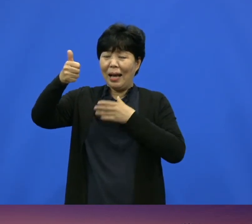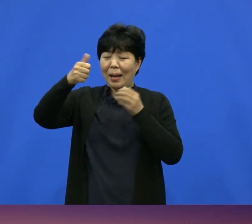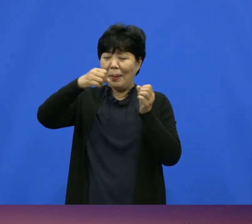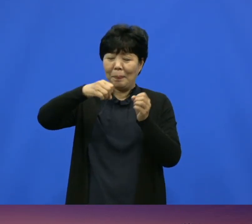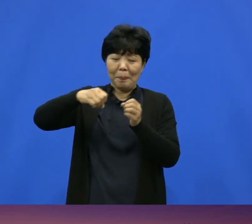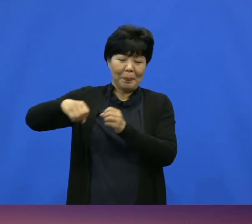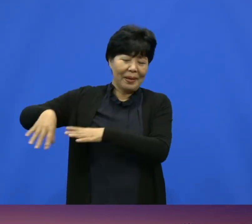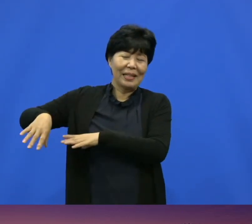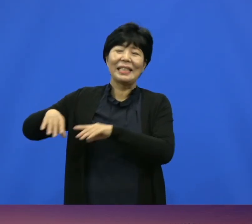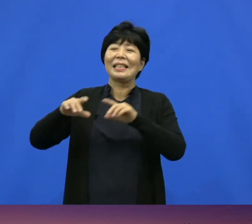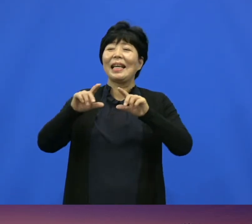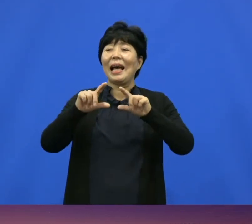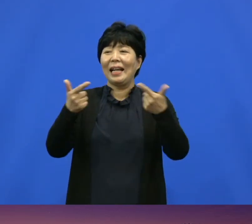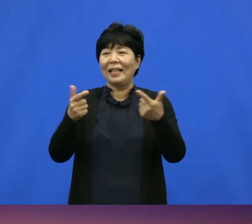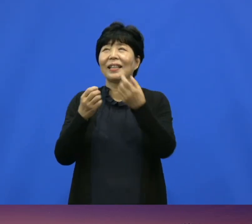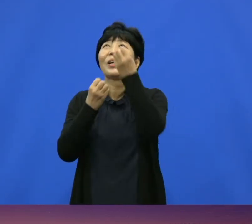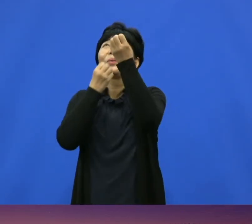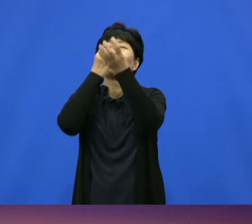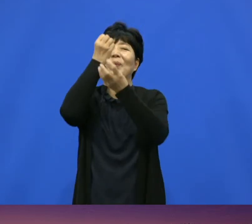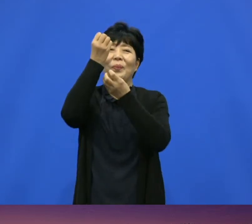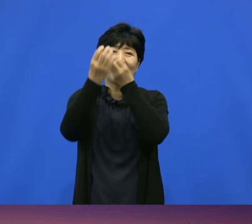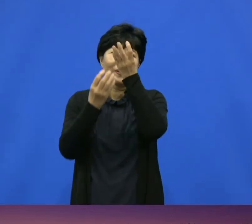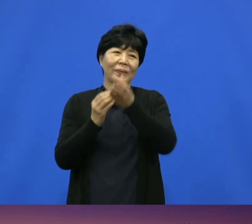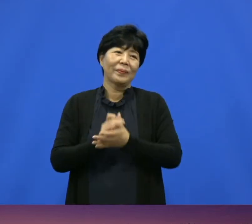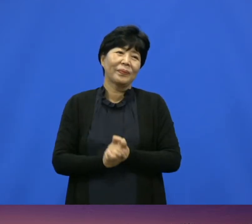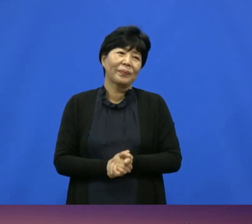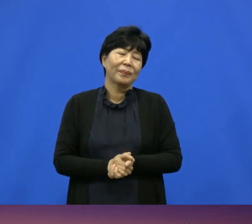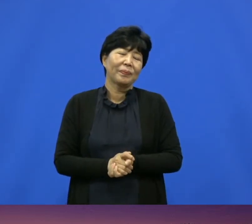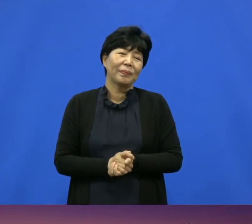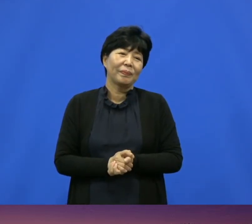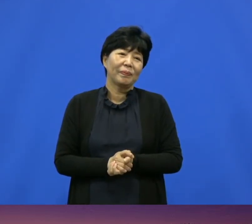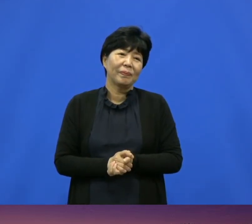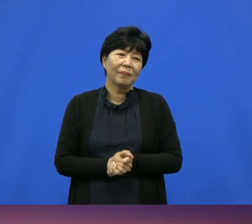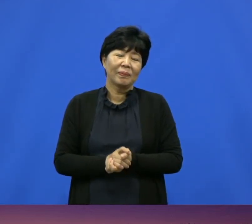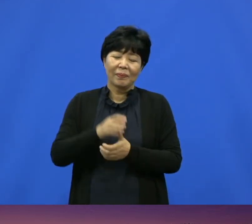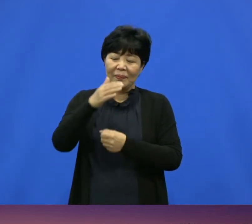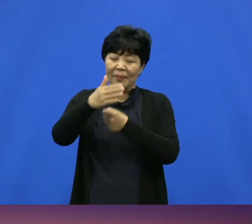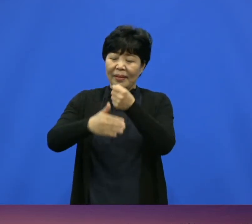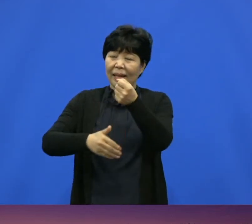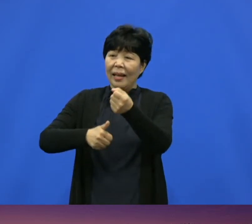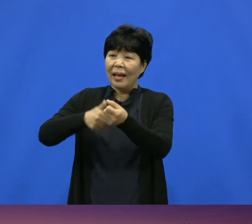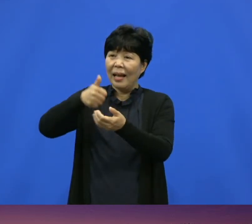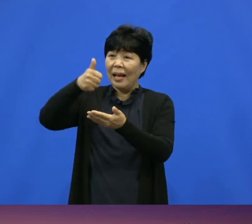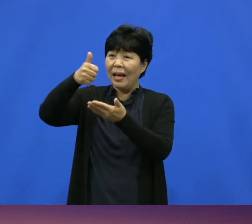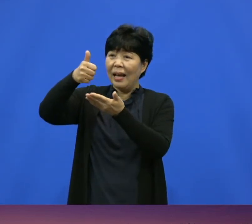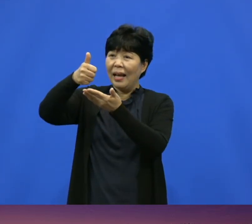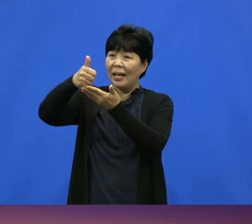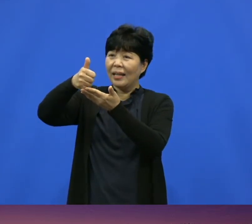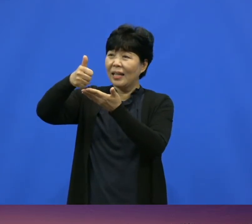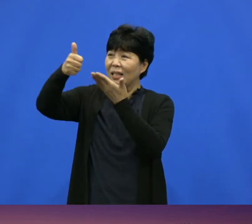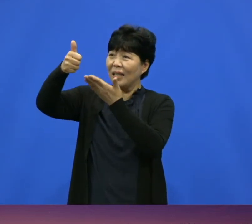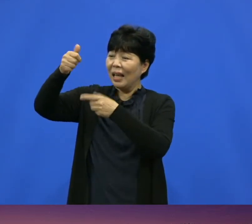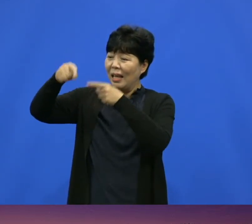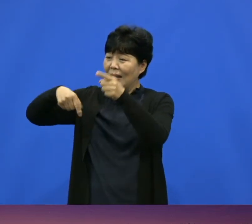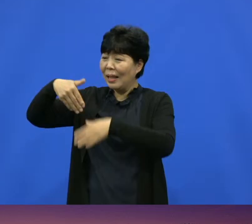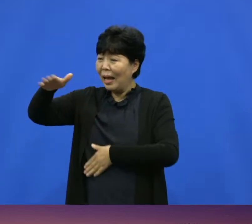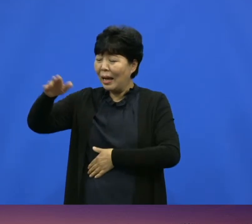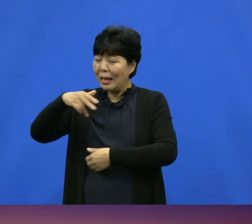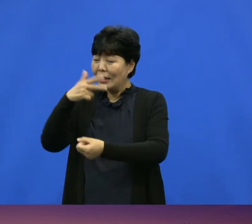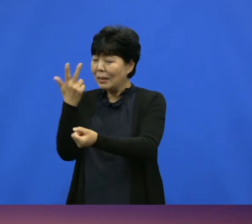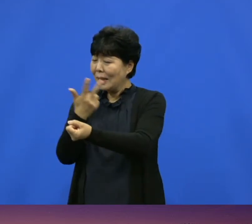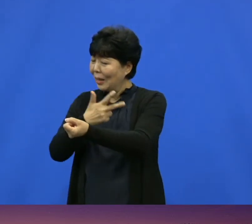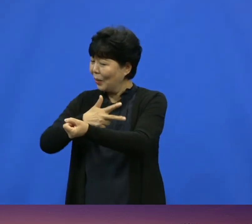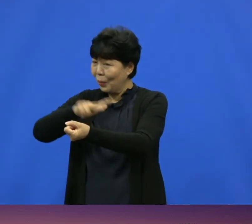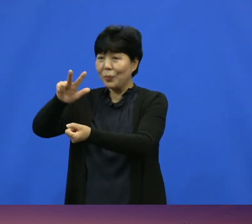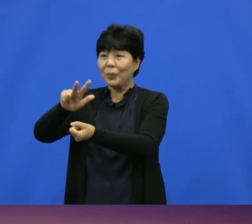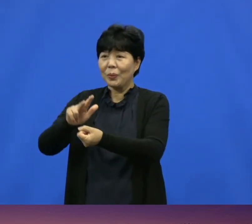라는 것을 시인이 고백하고 있는 거예요. 여러분 누가 하나님 앞에 감히 설 수가 있습니까? 우리에게는 그런 자격이 없어요.